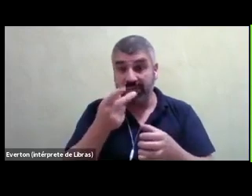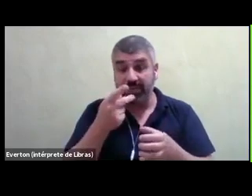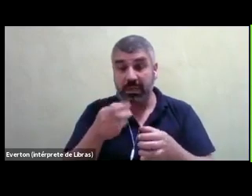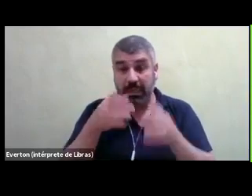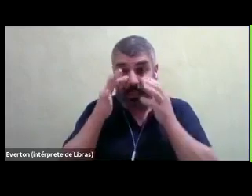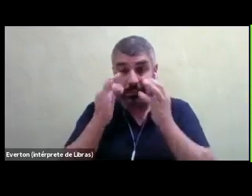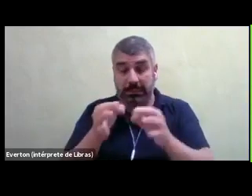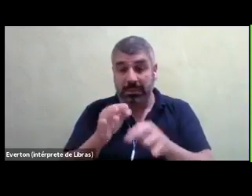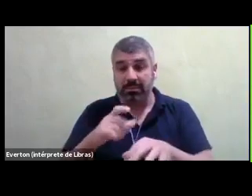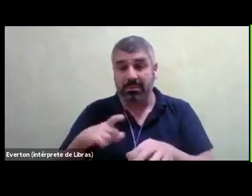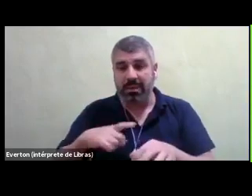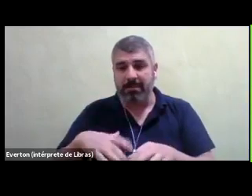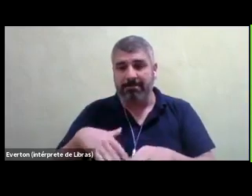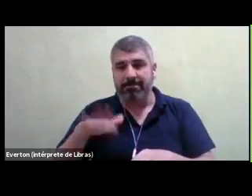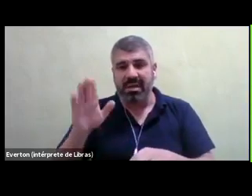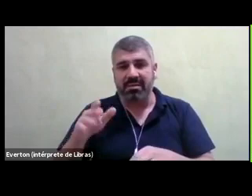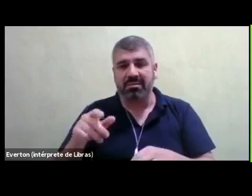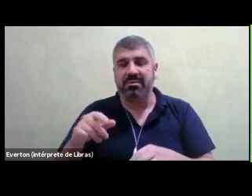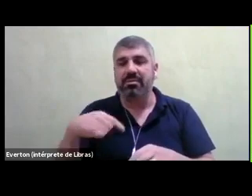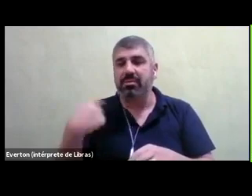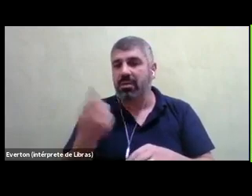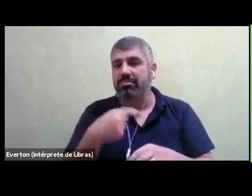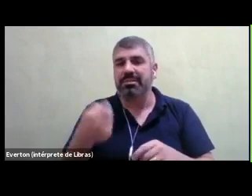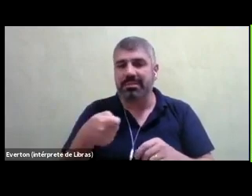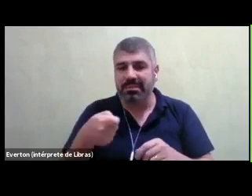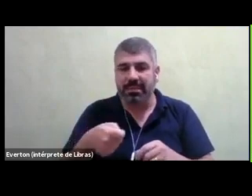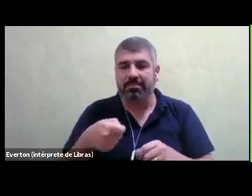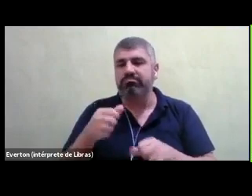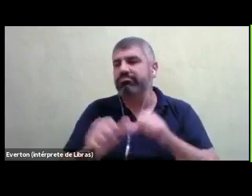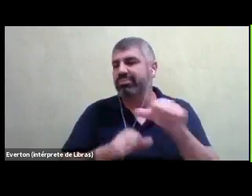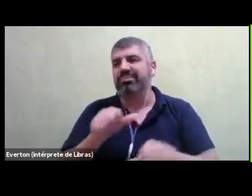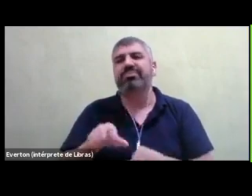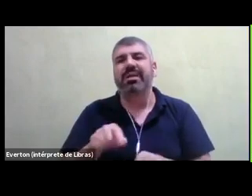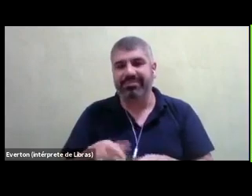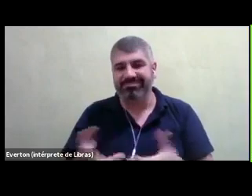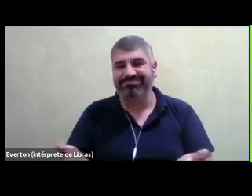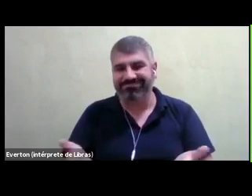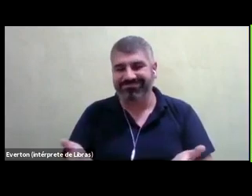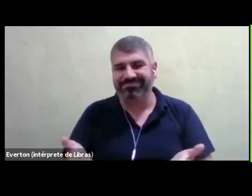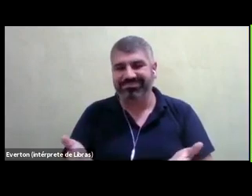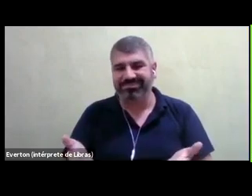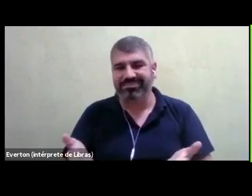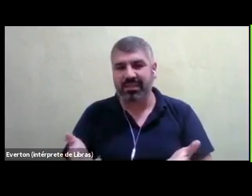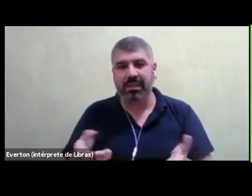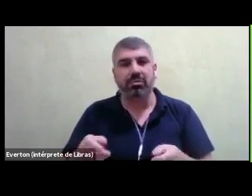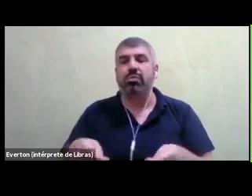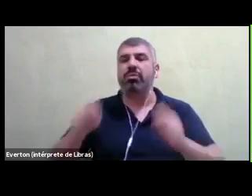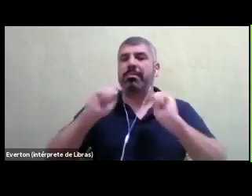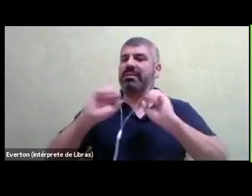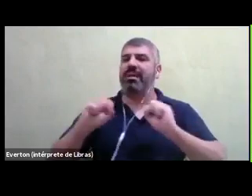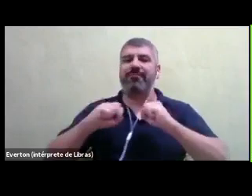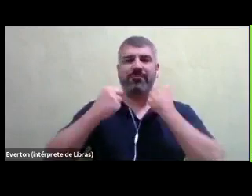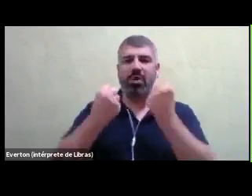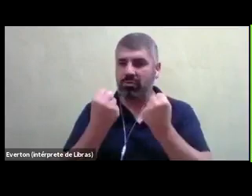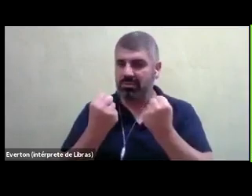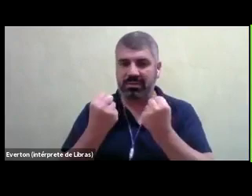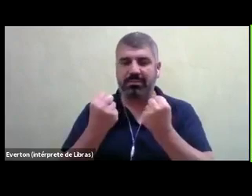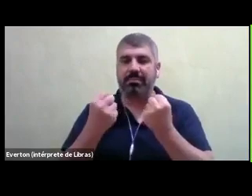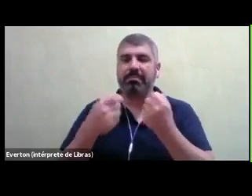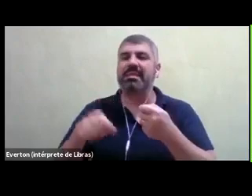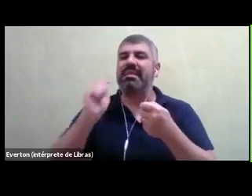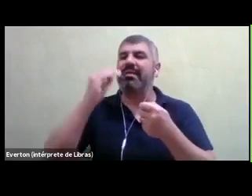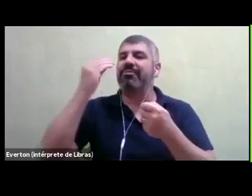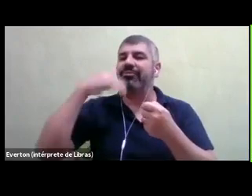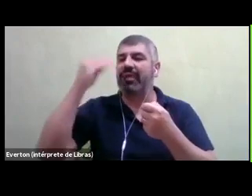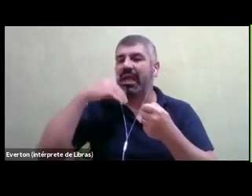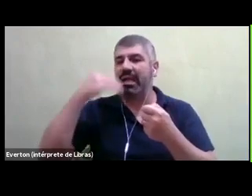e desconstruindo, né? Isso não nos fortalece, isso nos enfraquece como nunca,